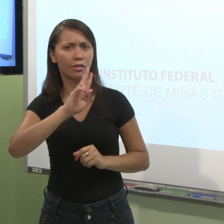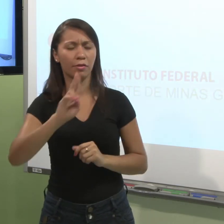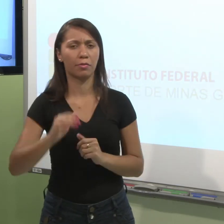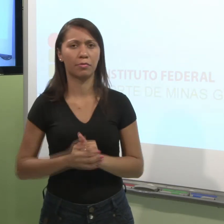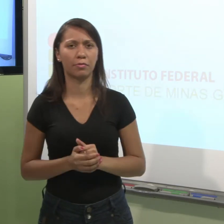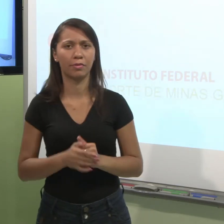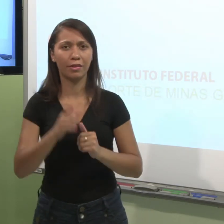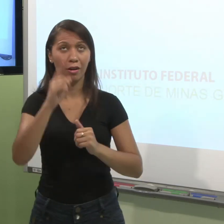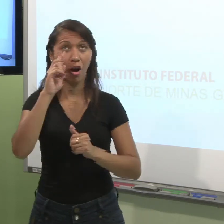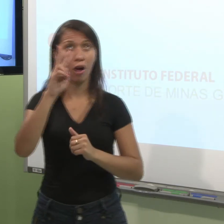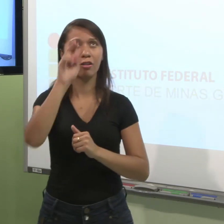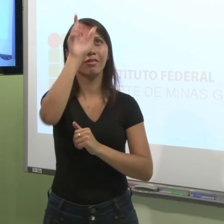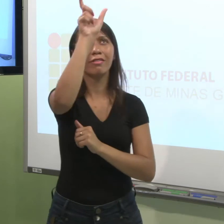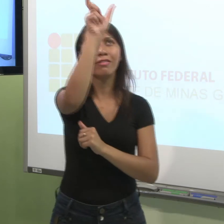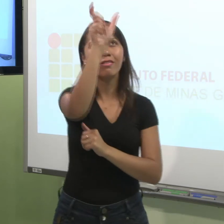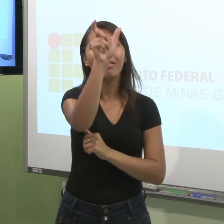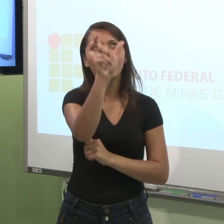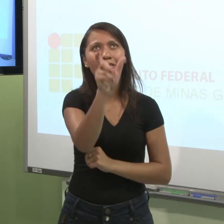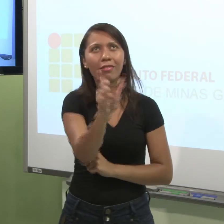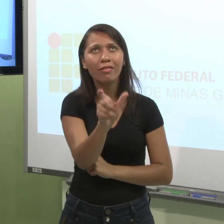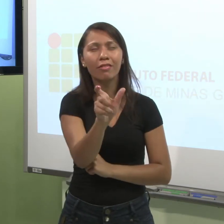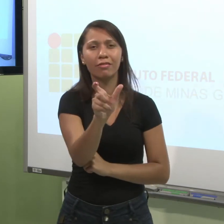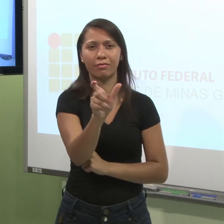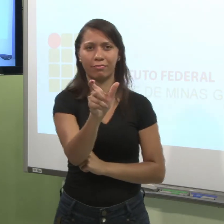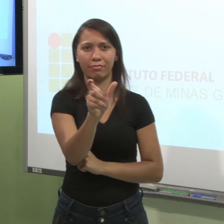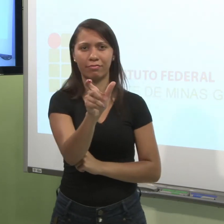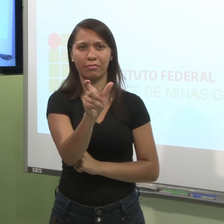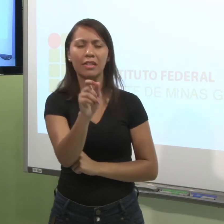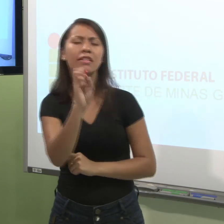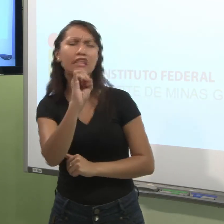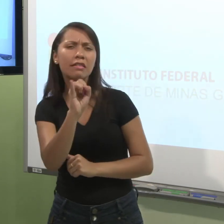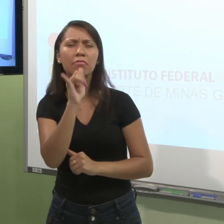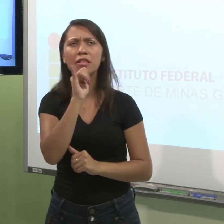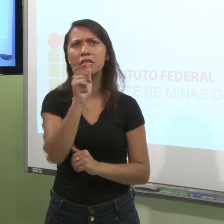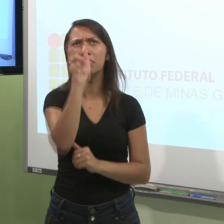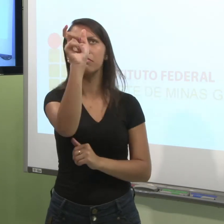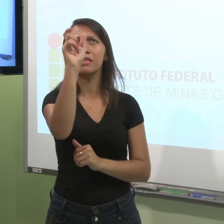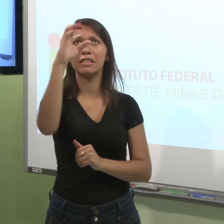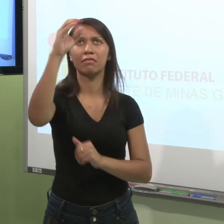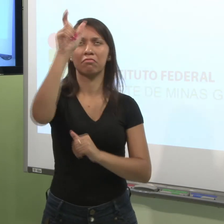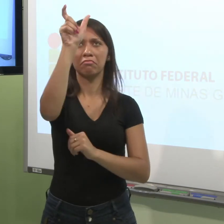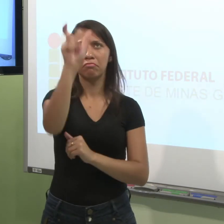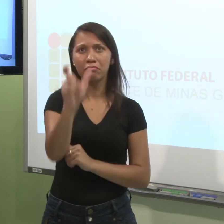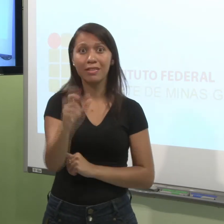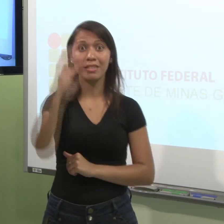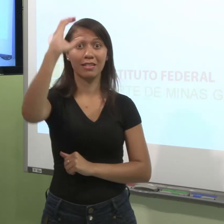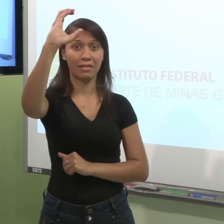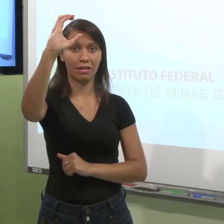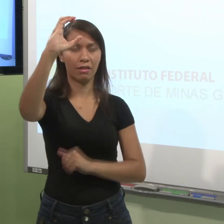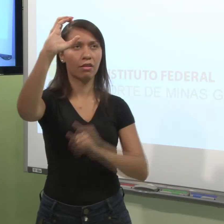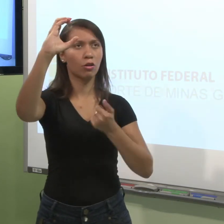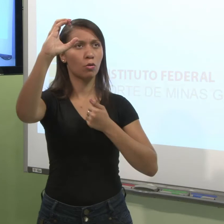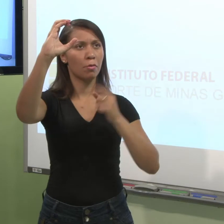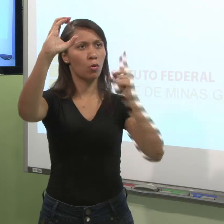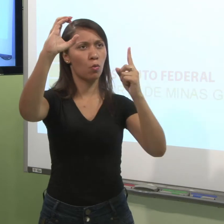e depois pela linha onde está situado. Ou seja, se a célula está na coluna C, linha 1, então o nome da célula é